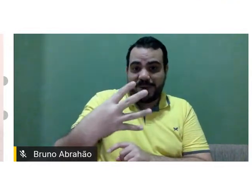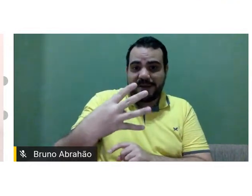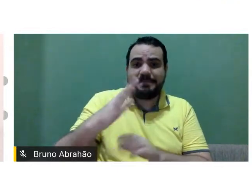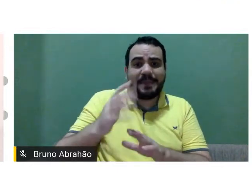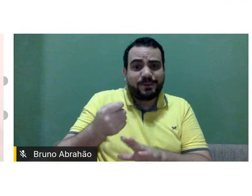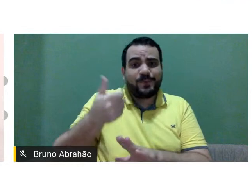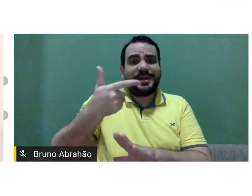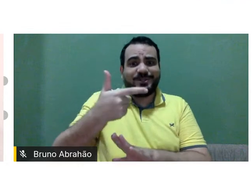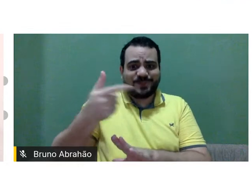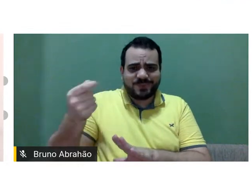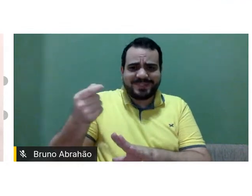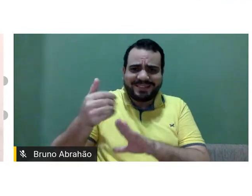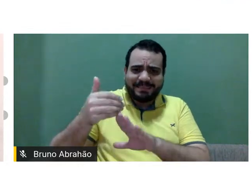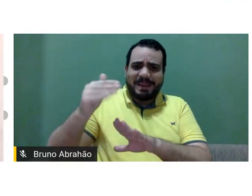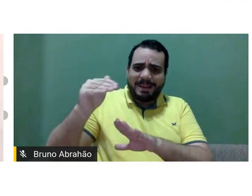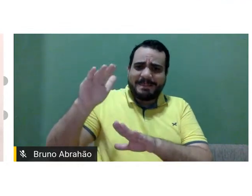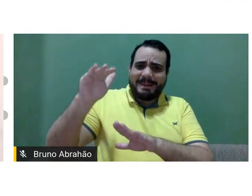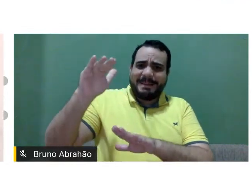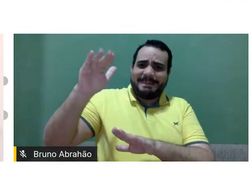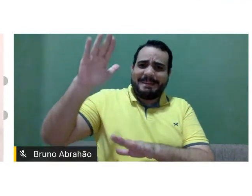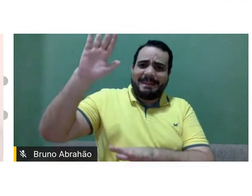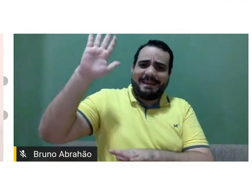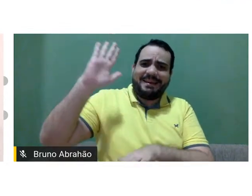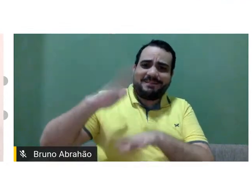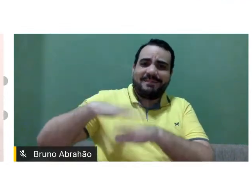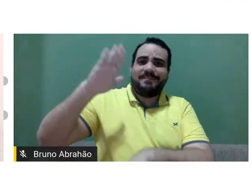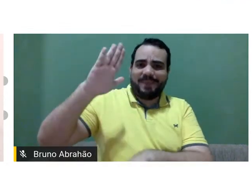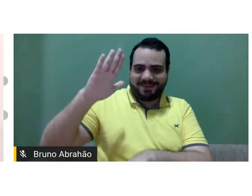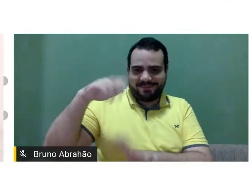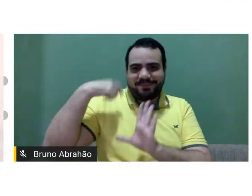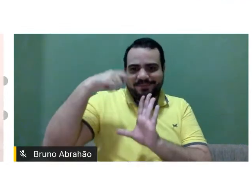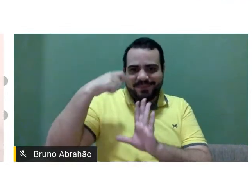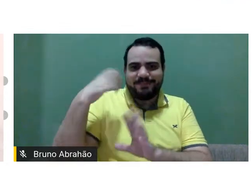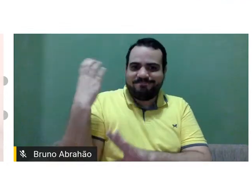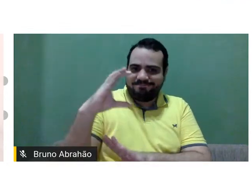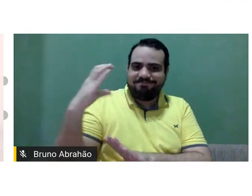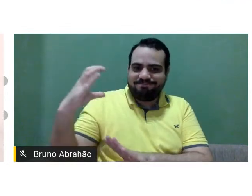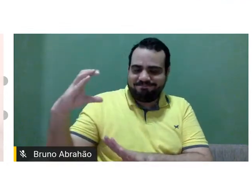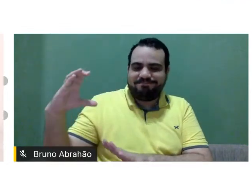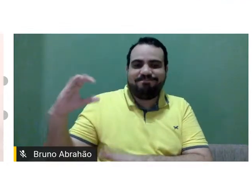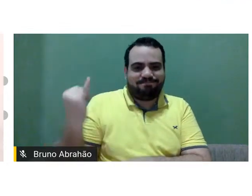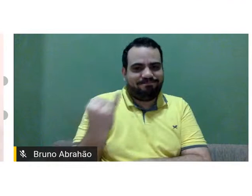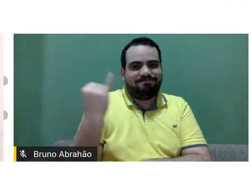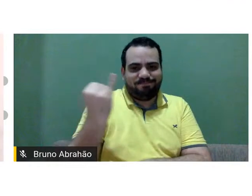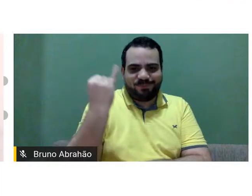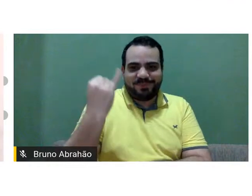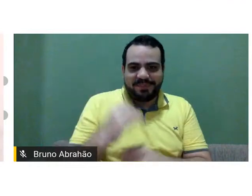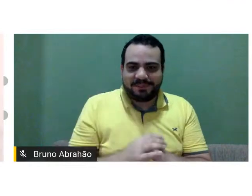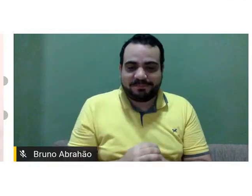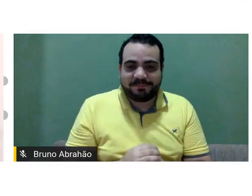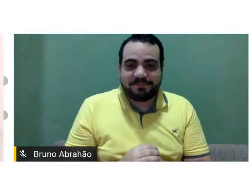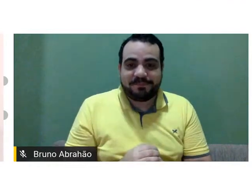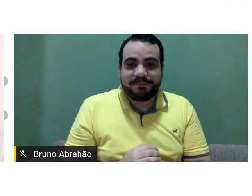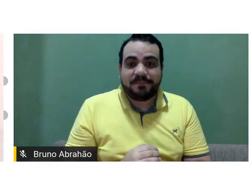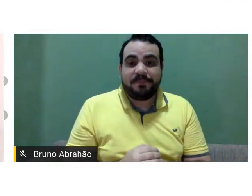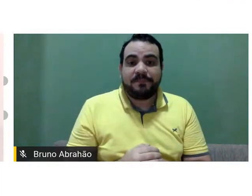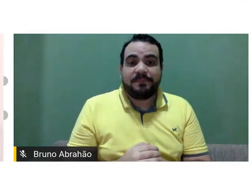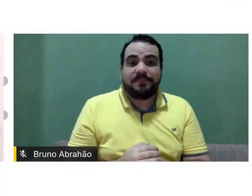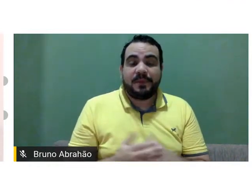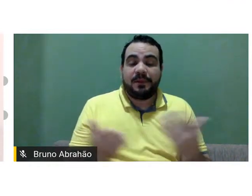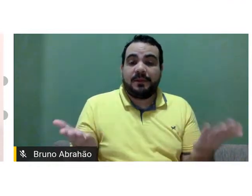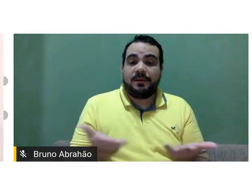são 174 a 200 apresentações em vídeos